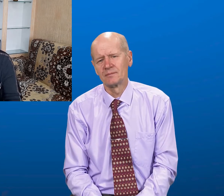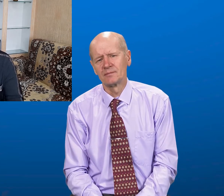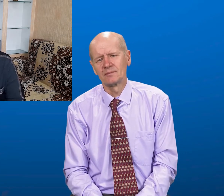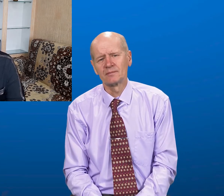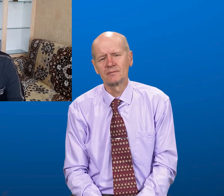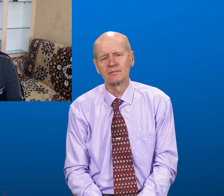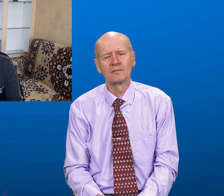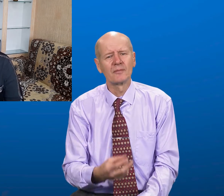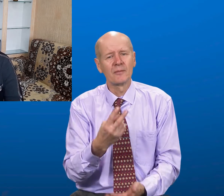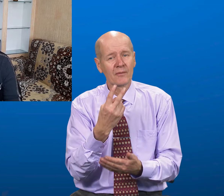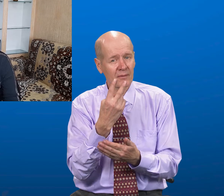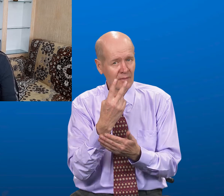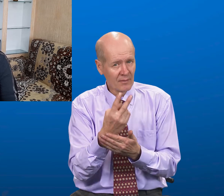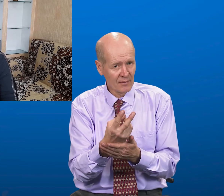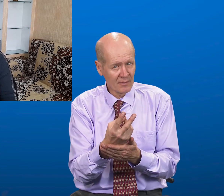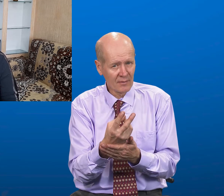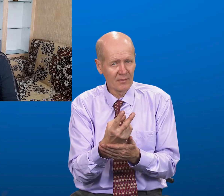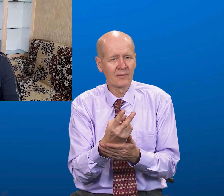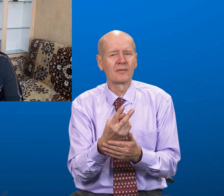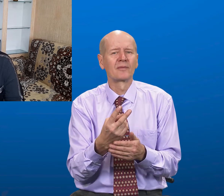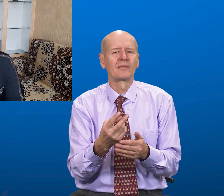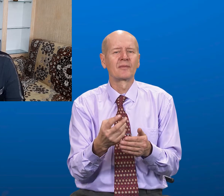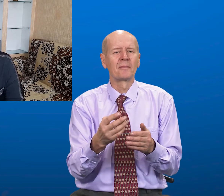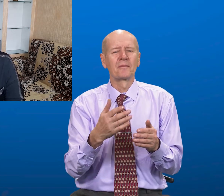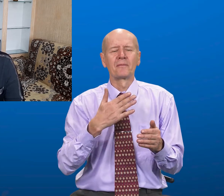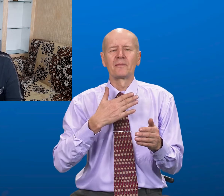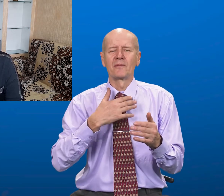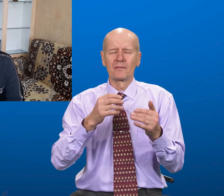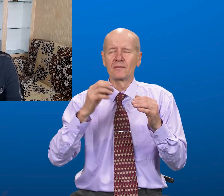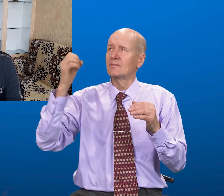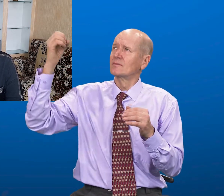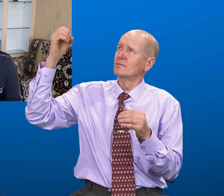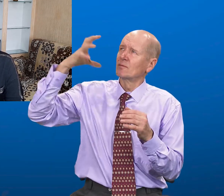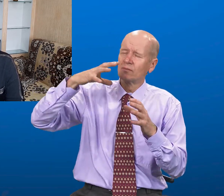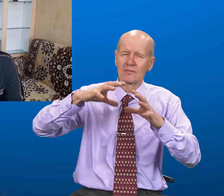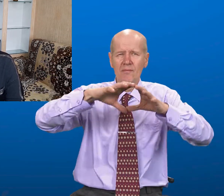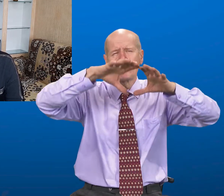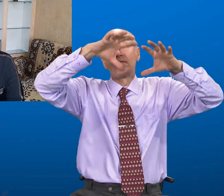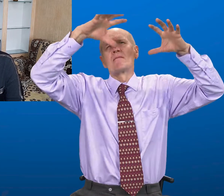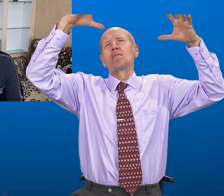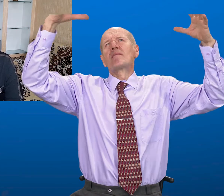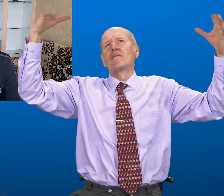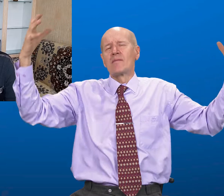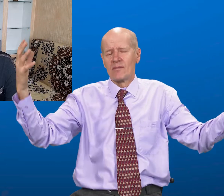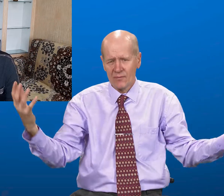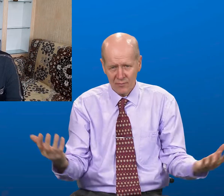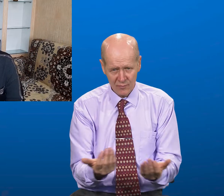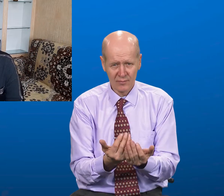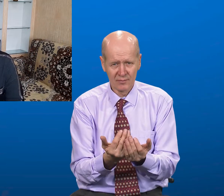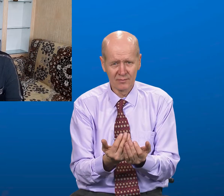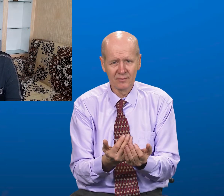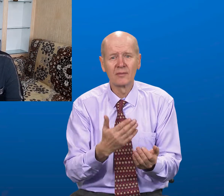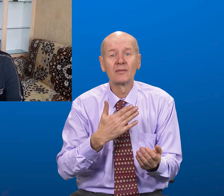объектами. Если представить, что Солнце — это огромный мешок, то внутри этого мешка может